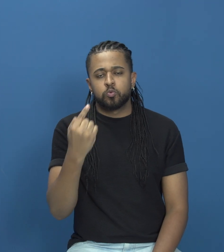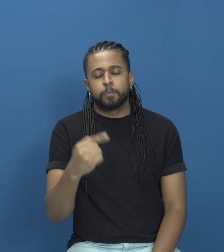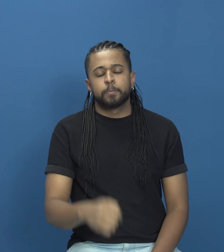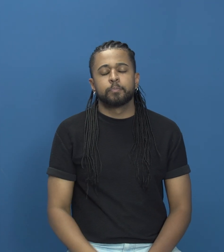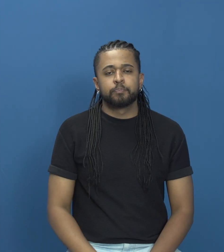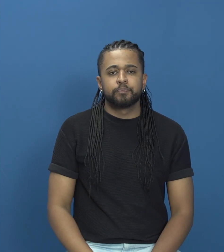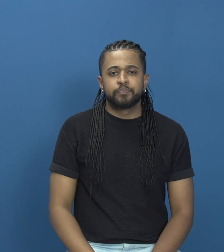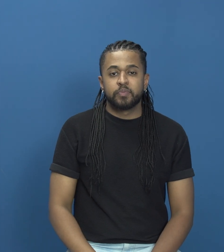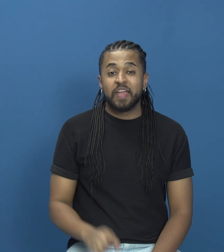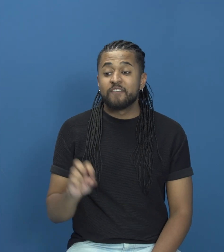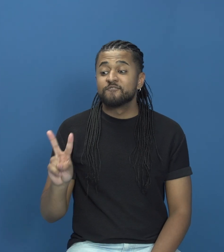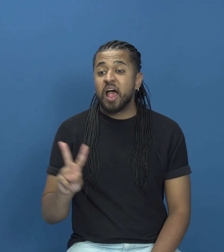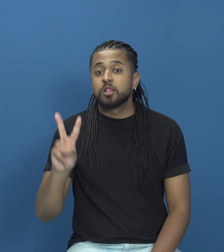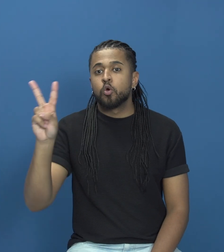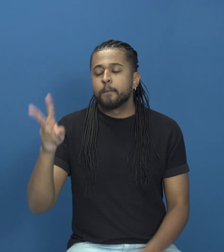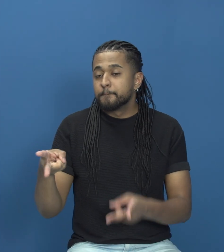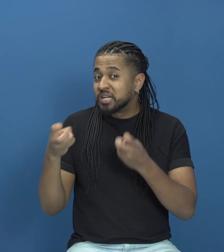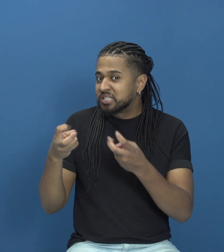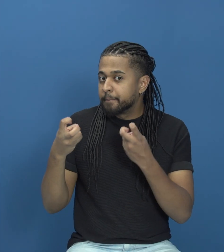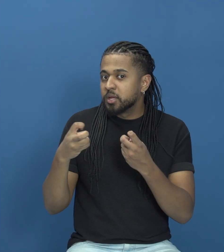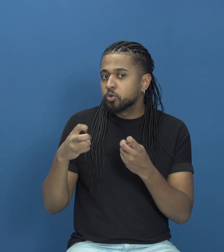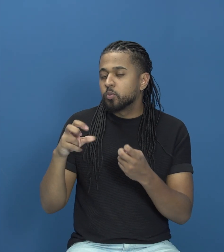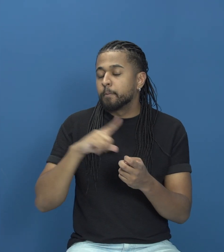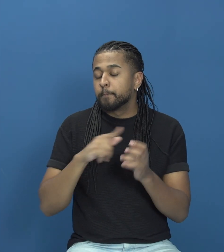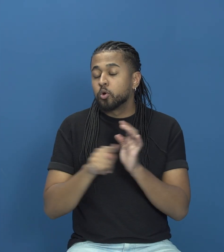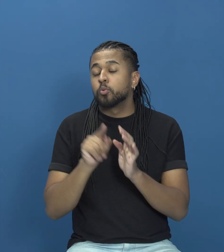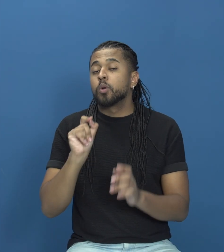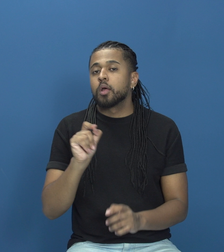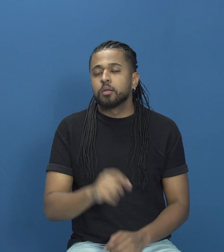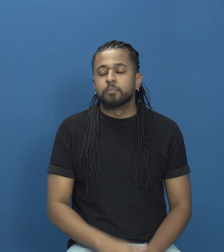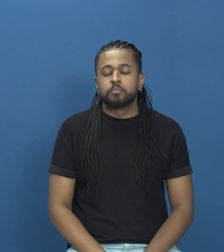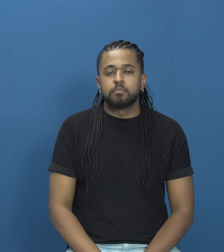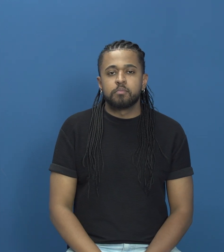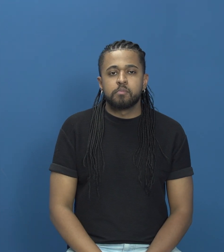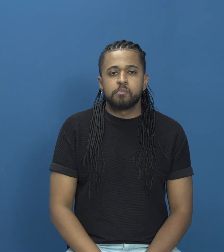11.8.4.1.1. Os valores percebidos a título de